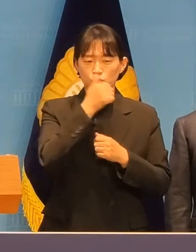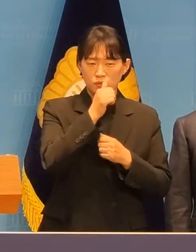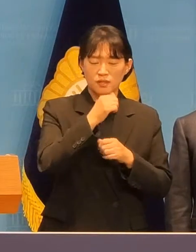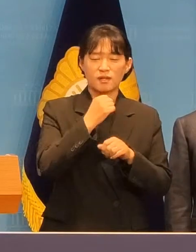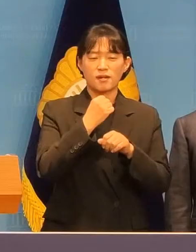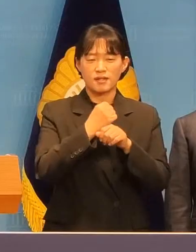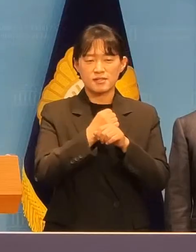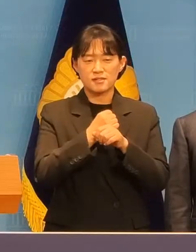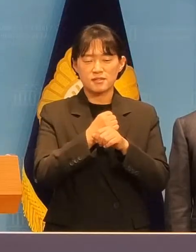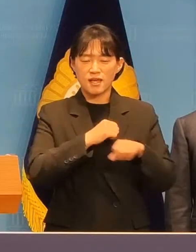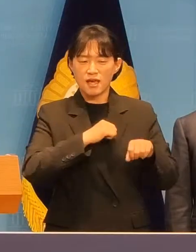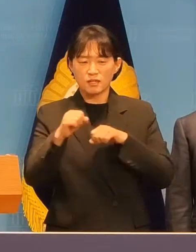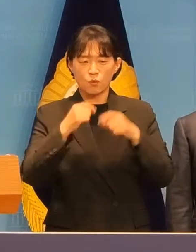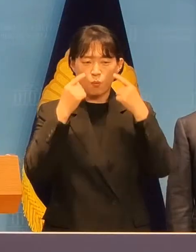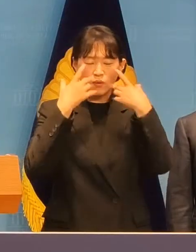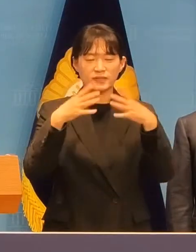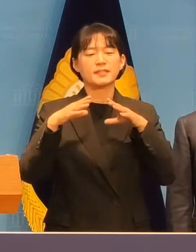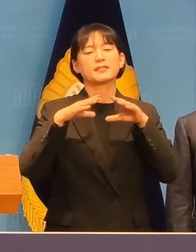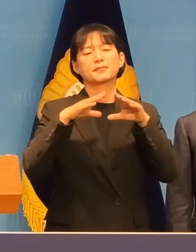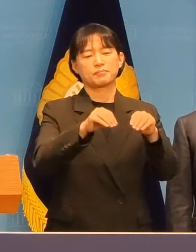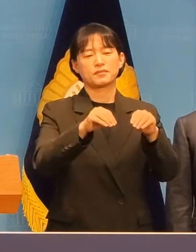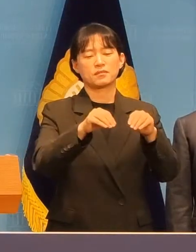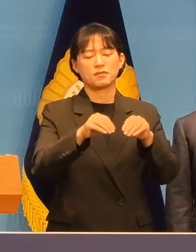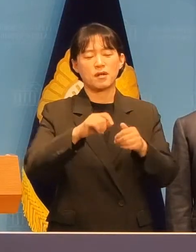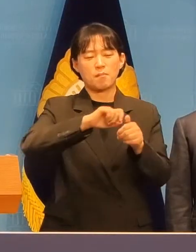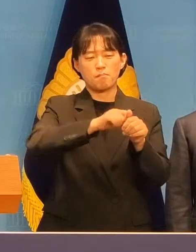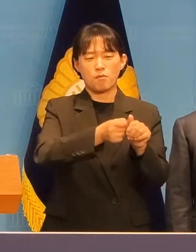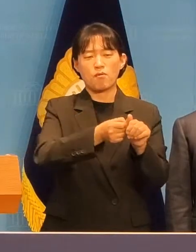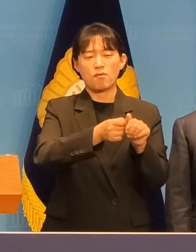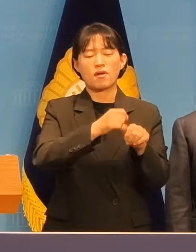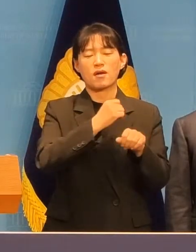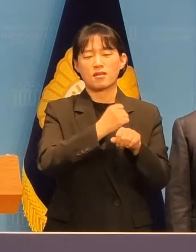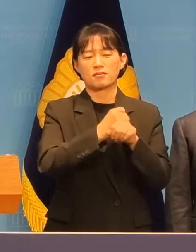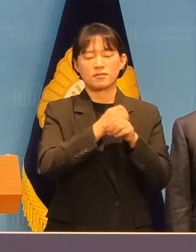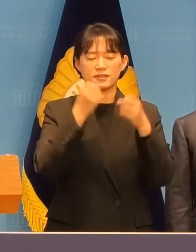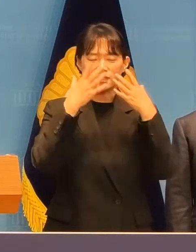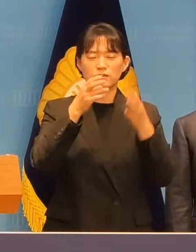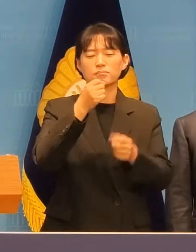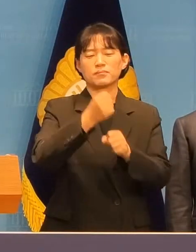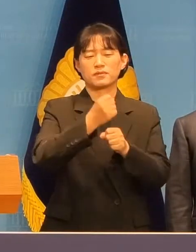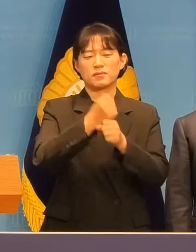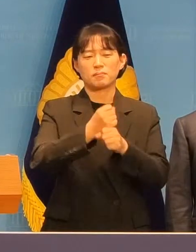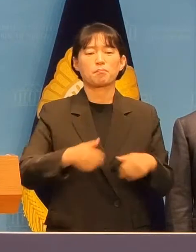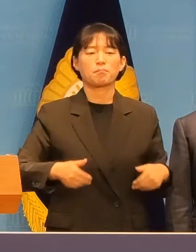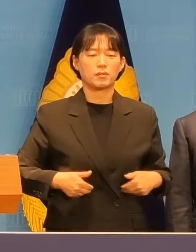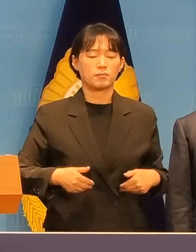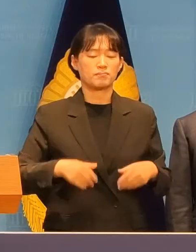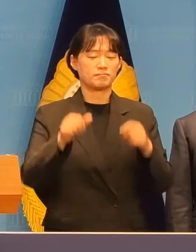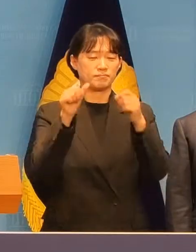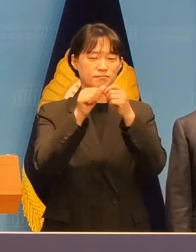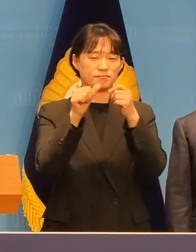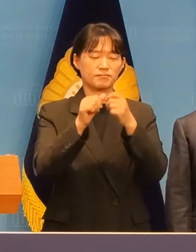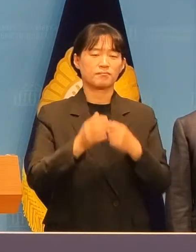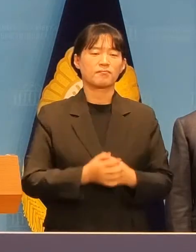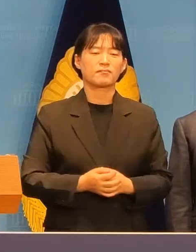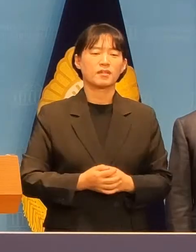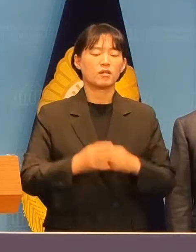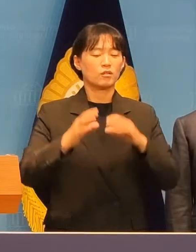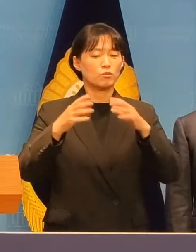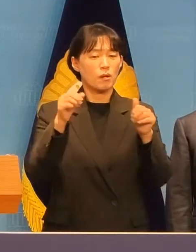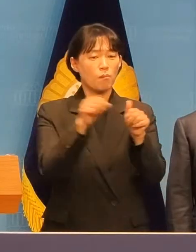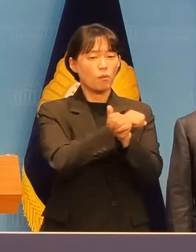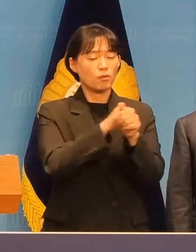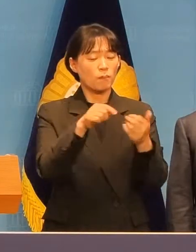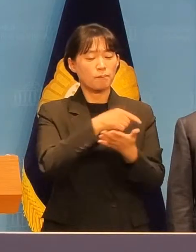행위를 명확히 금지하고 처벌하는 조항을 신설해야 합니다. 다섯째,